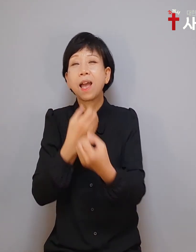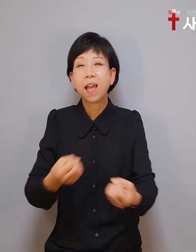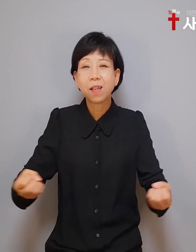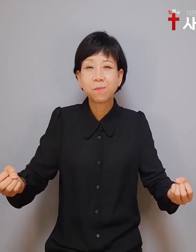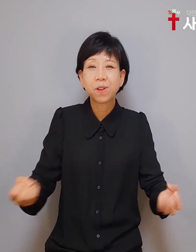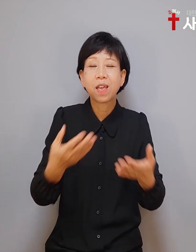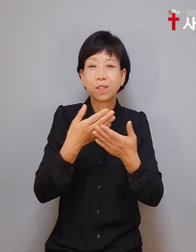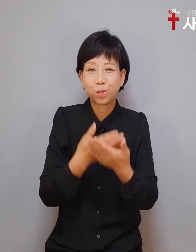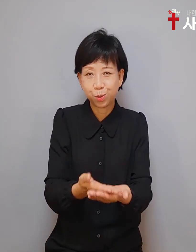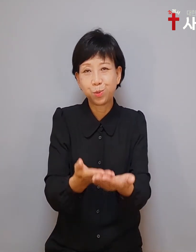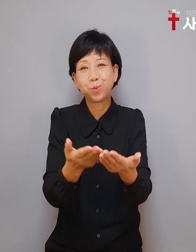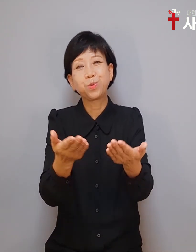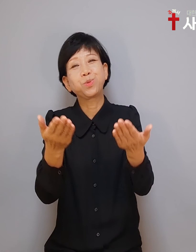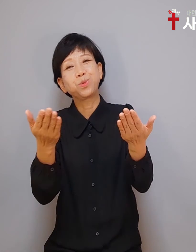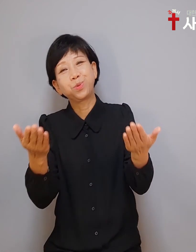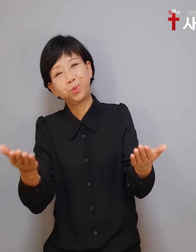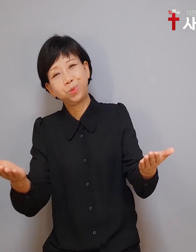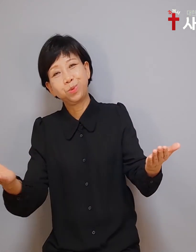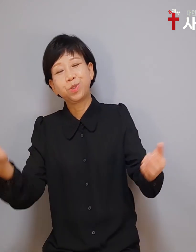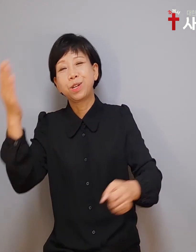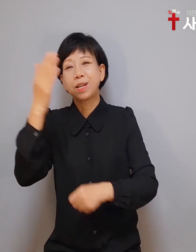God bless you.